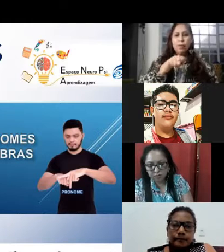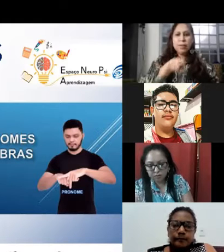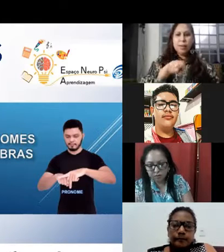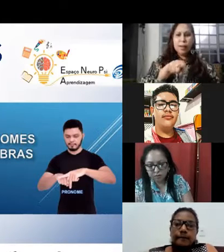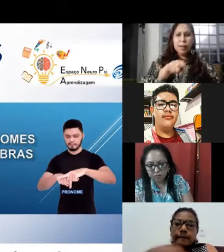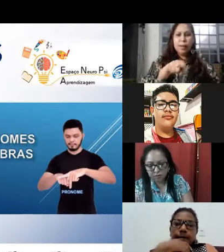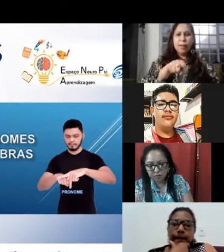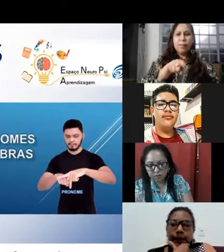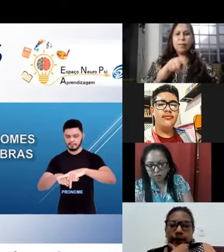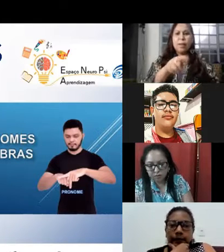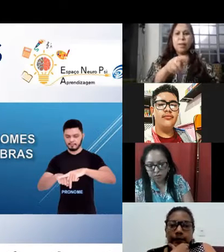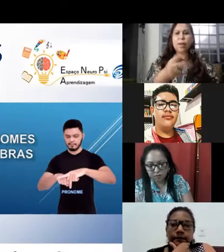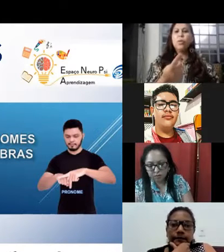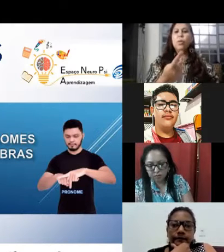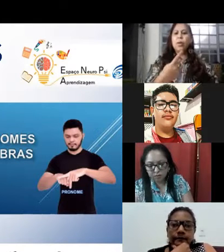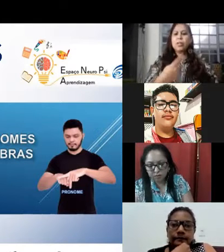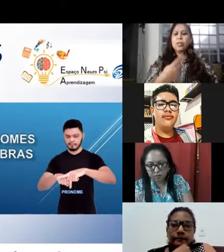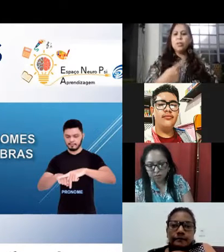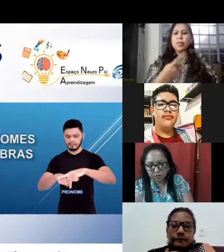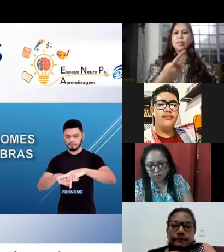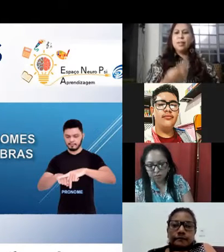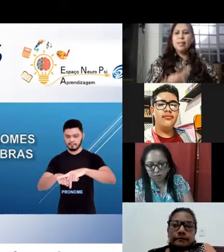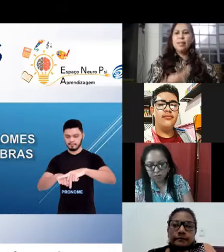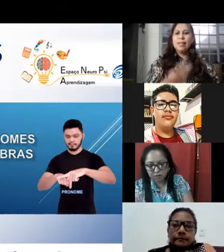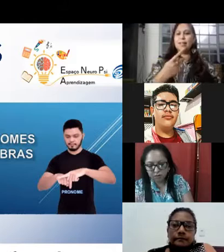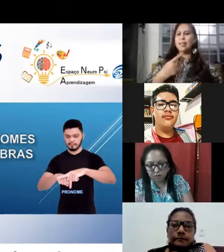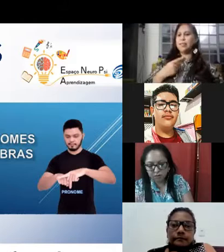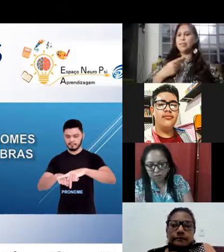Eu e você. Nós 2.